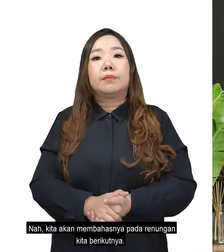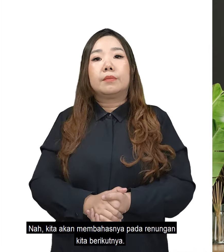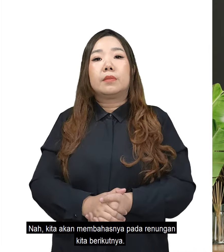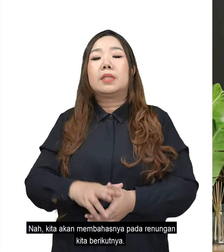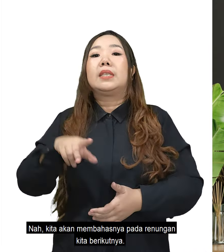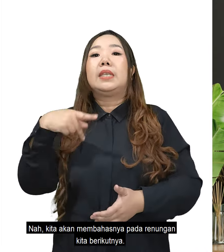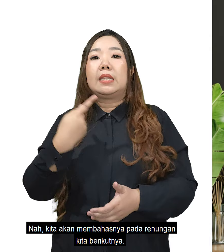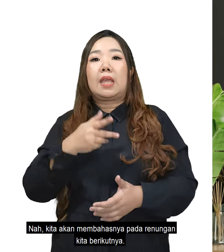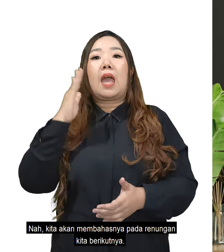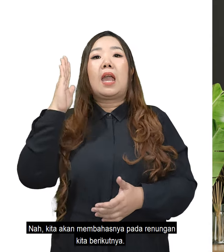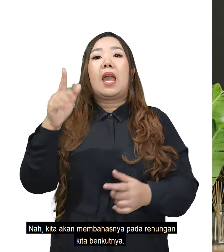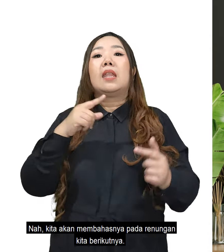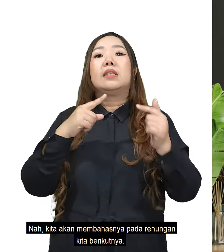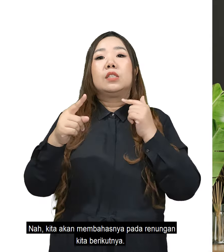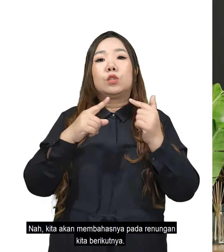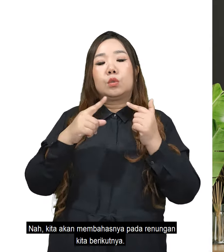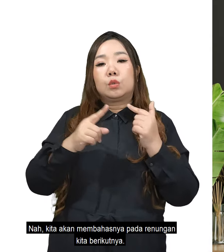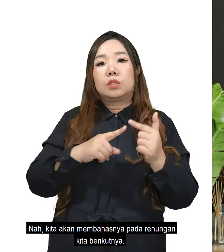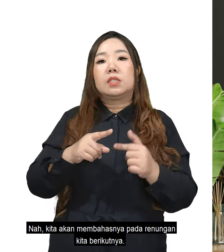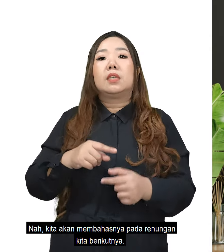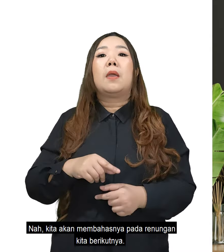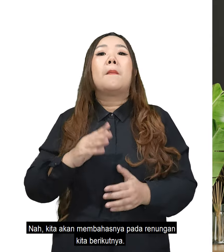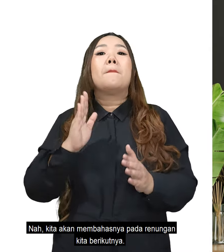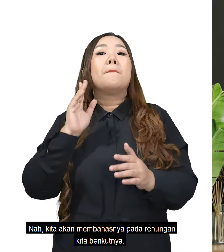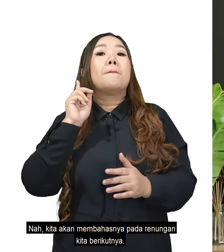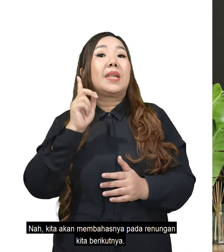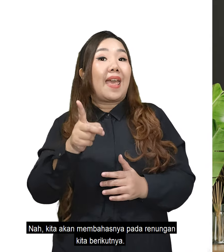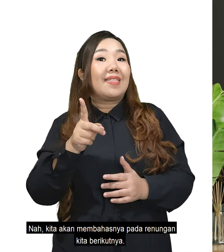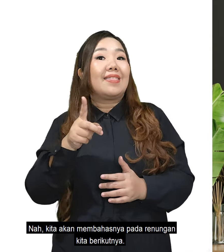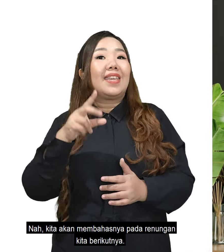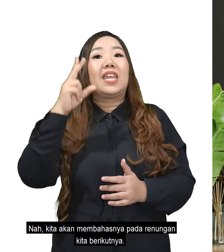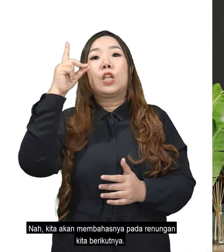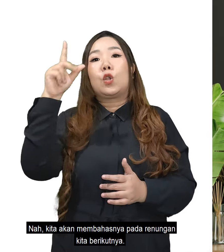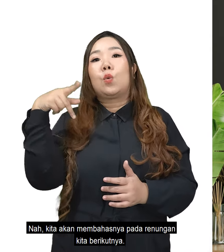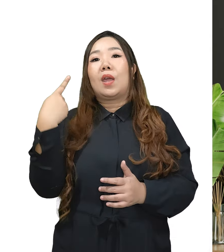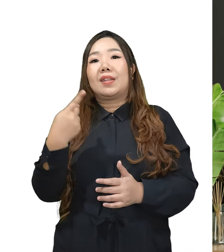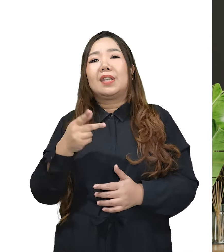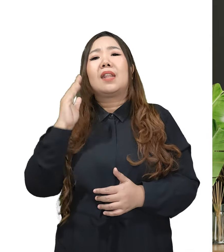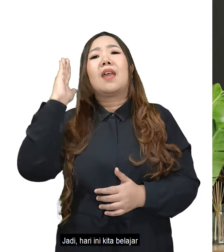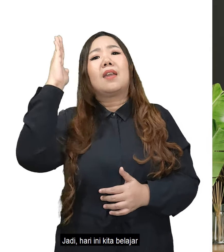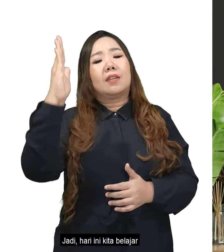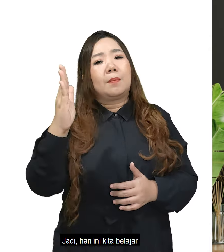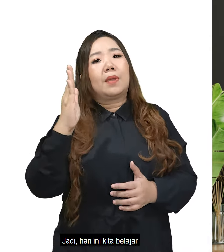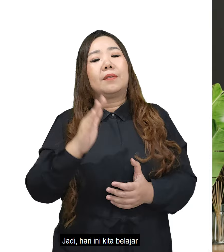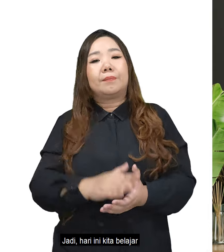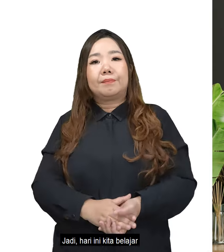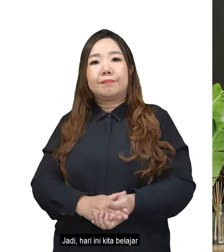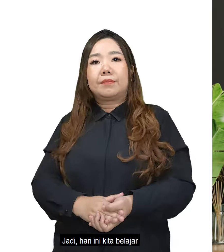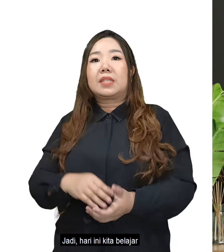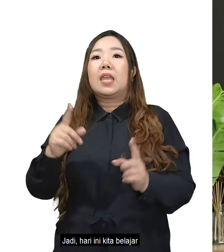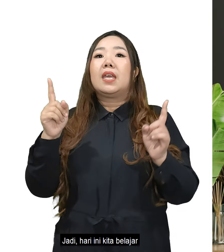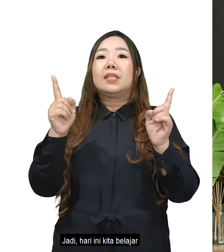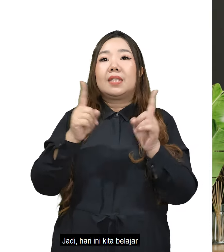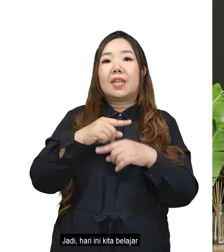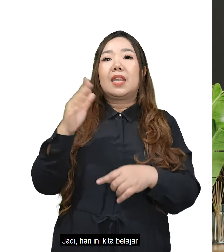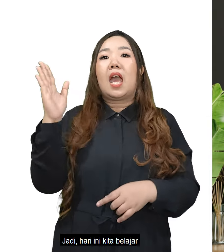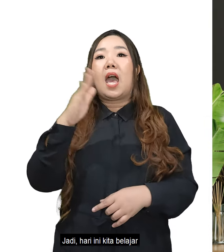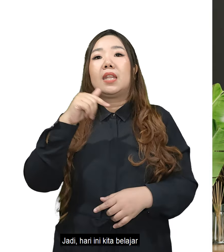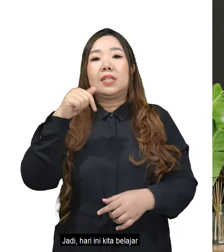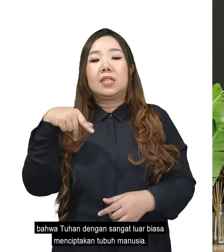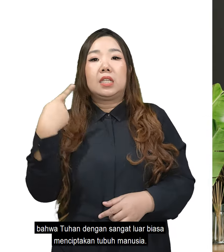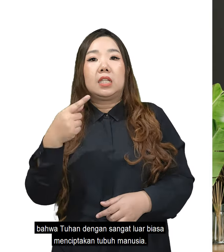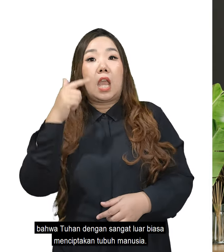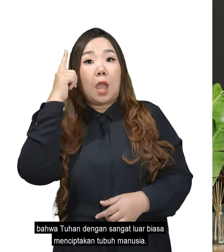Nah kita akan membahasnya pada renungan kita berikutnya jadi hari ini kita